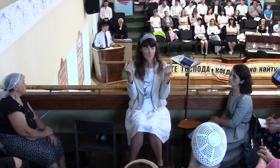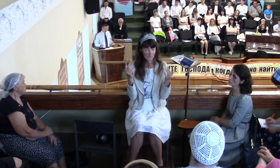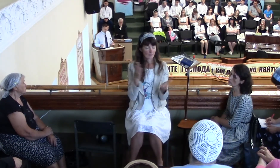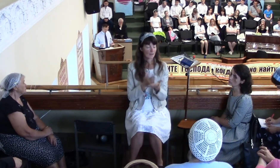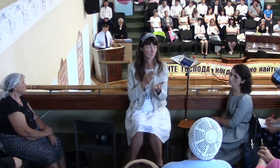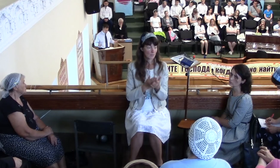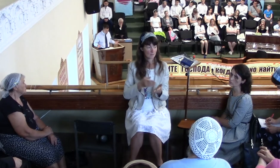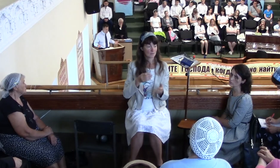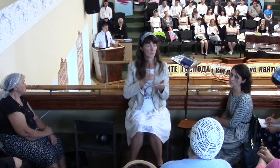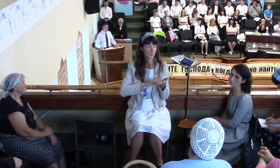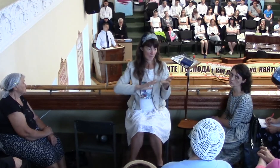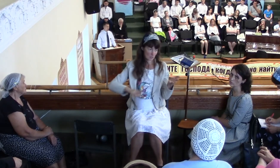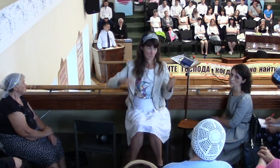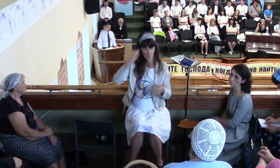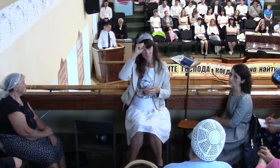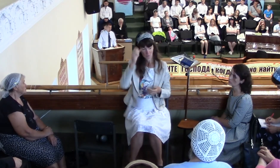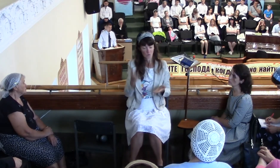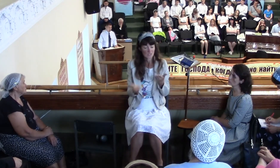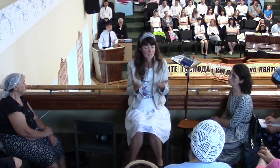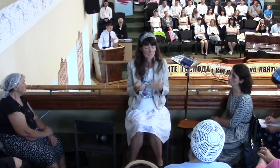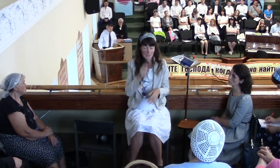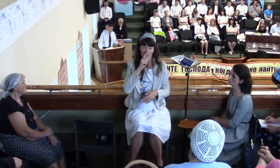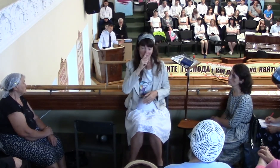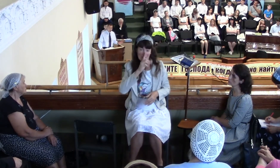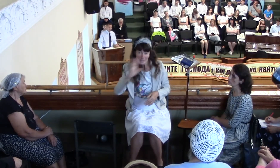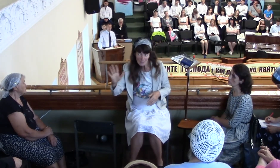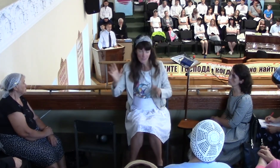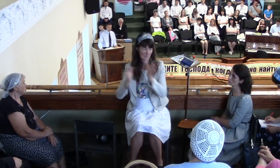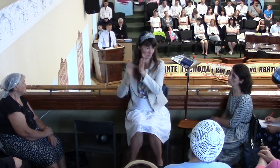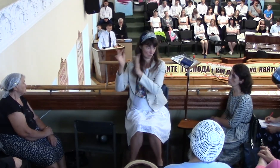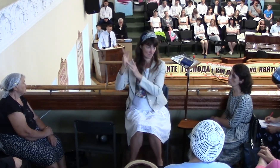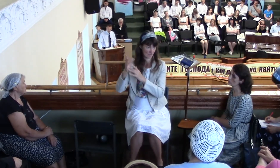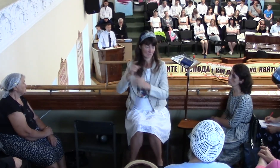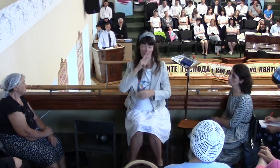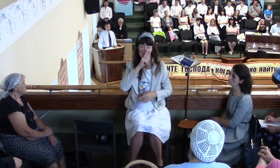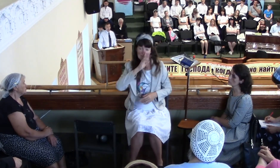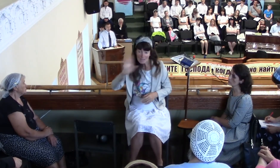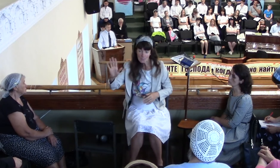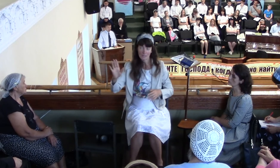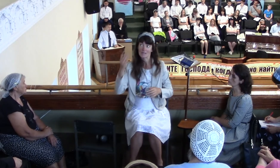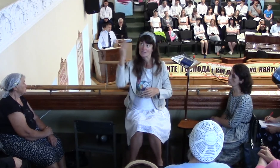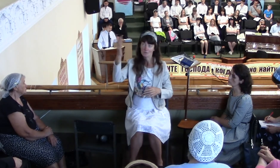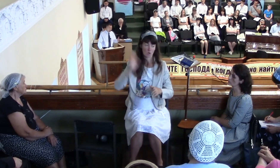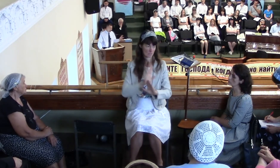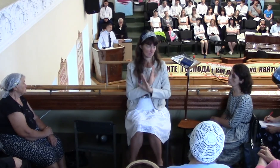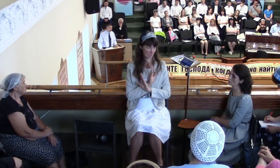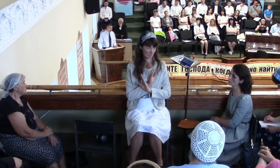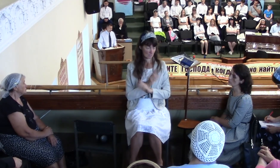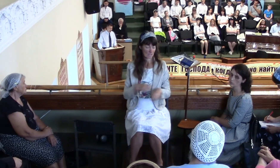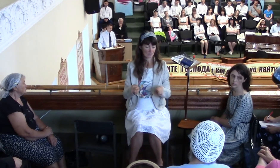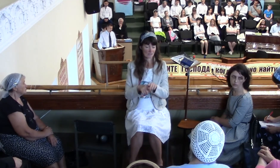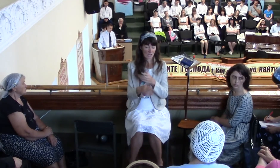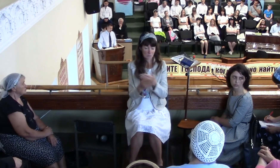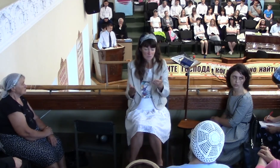грехов. Потому что если бы не Иисус Христос, если бы не Его смерть искупительная, то мы так бы и ходили